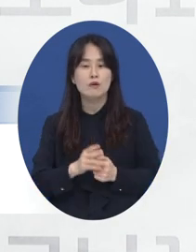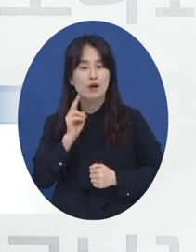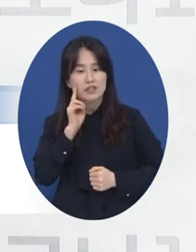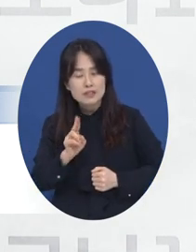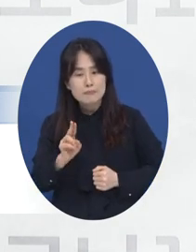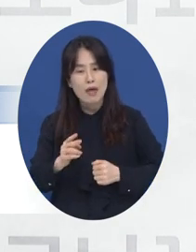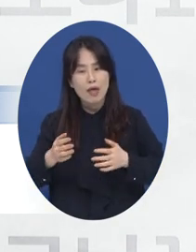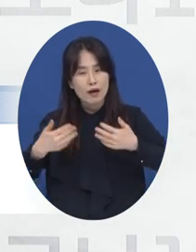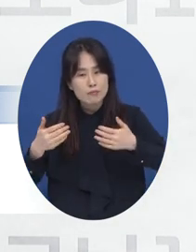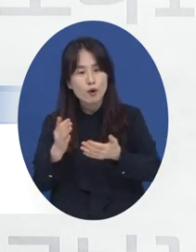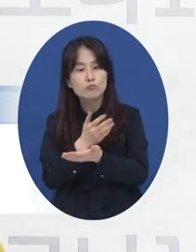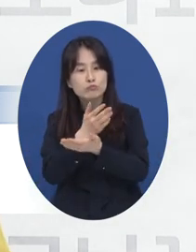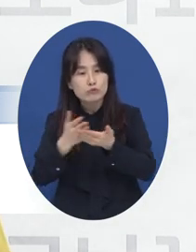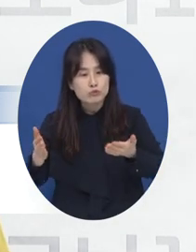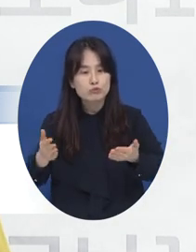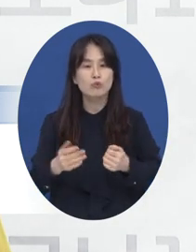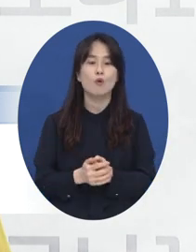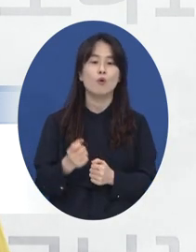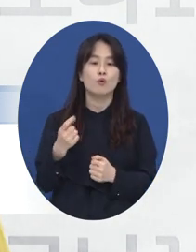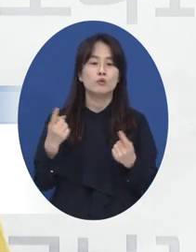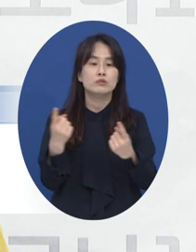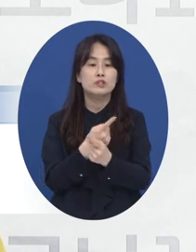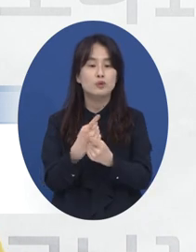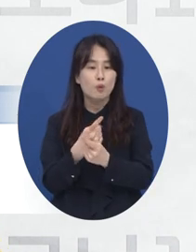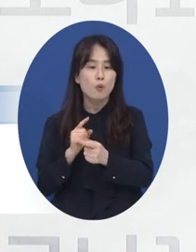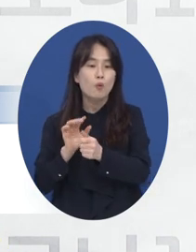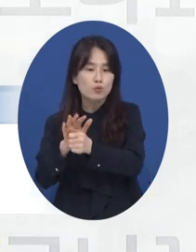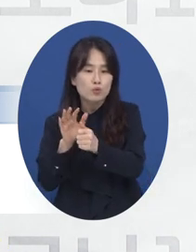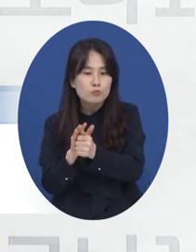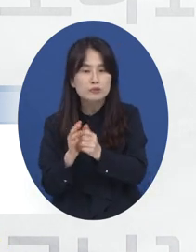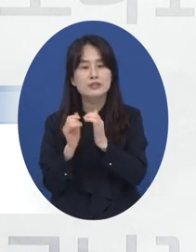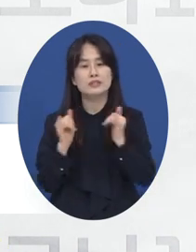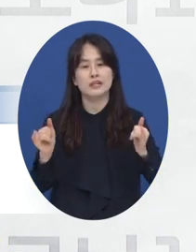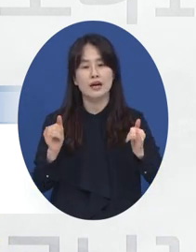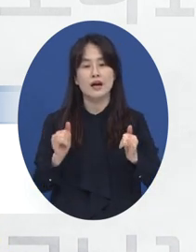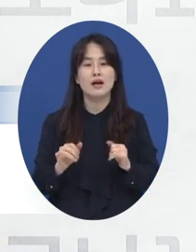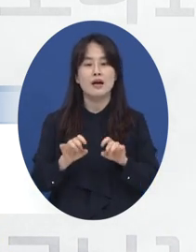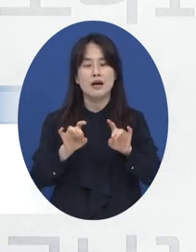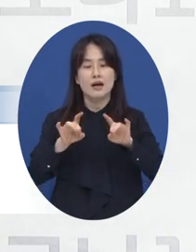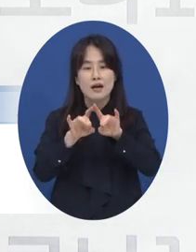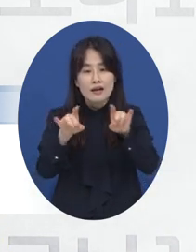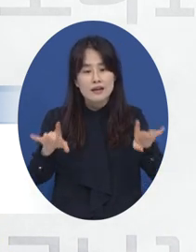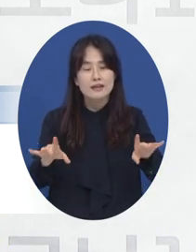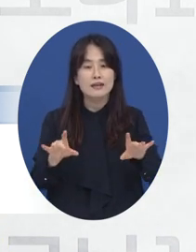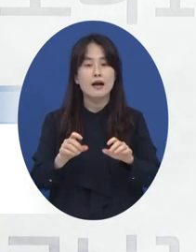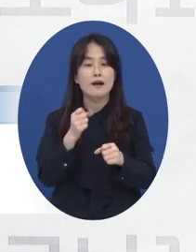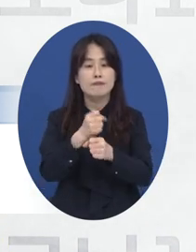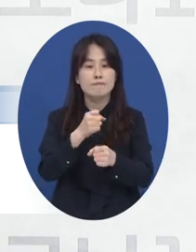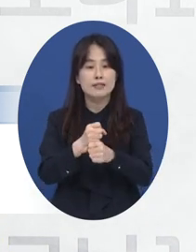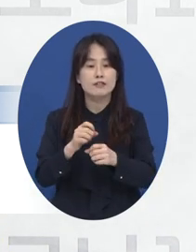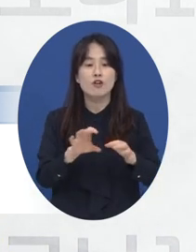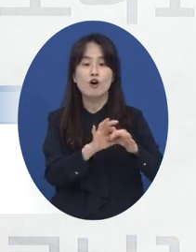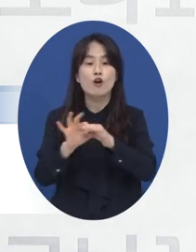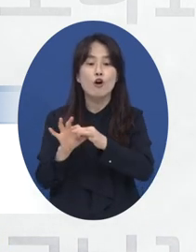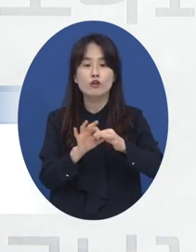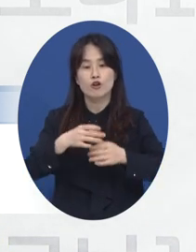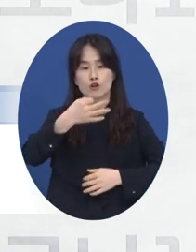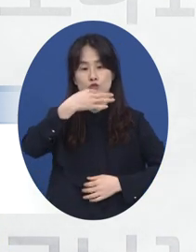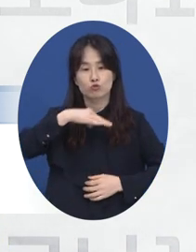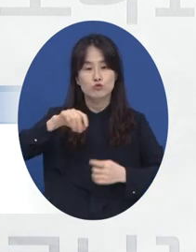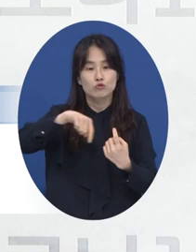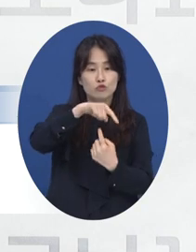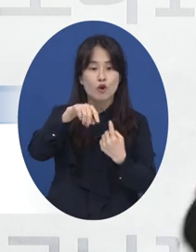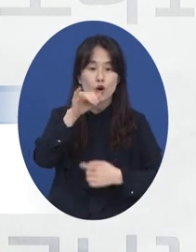증도 분류하는 플랫폼 그리고 치료 자원에 관련 플랫폼을 가깝게 바르고 연동시켜 서 어 효율적으로 운영하고